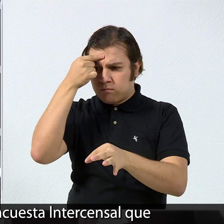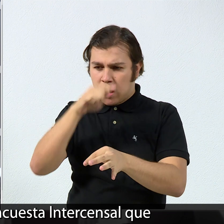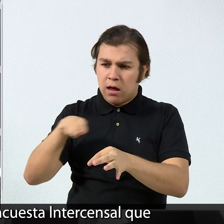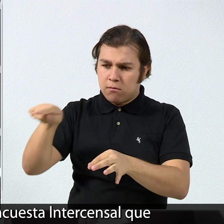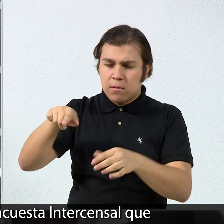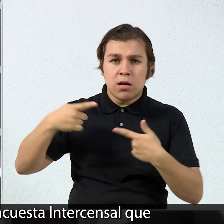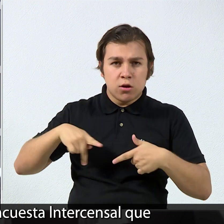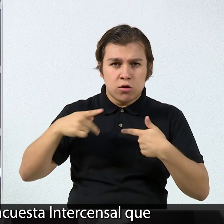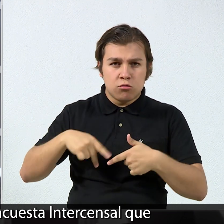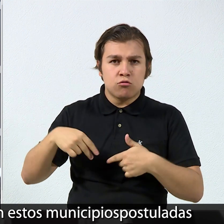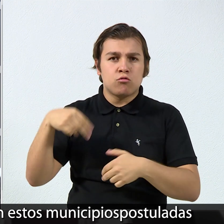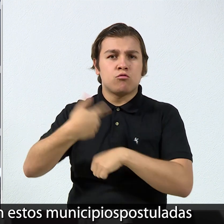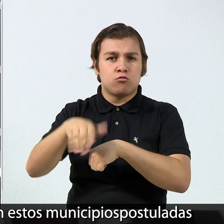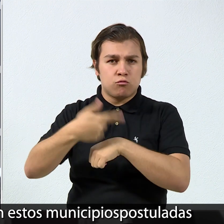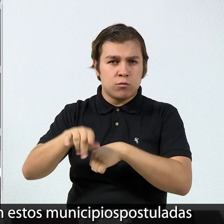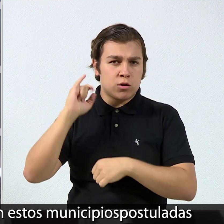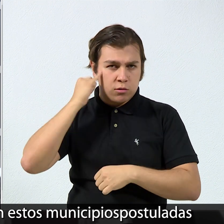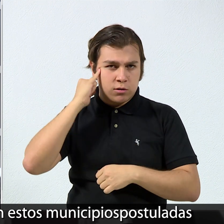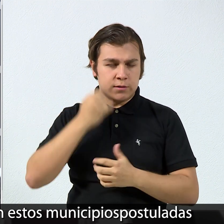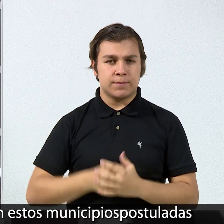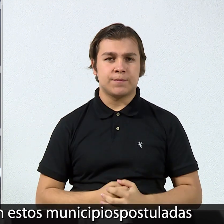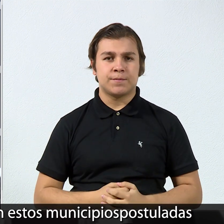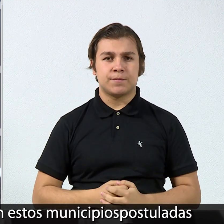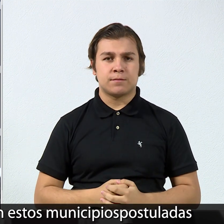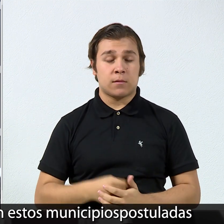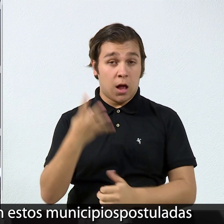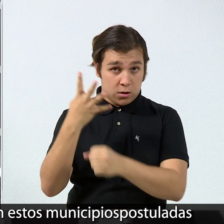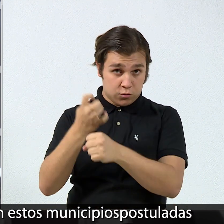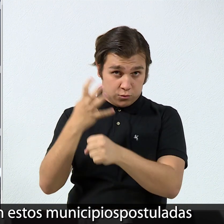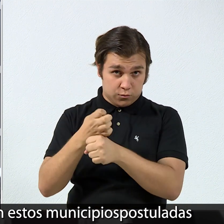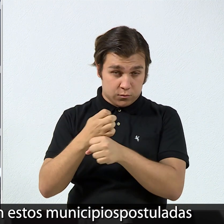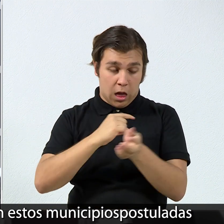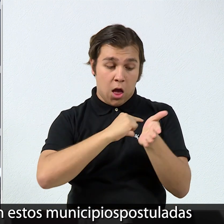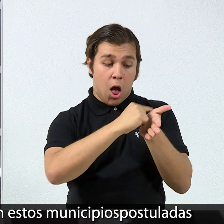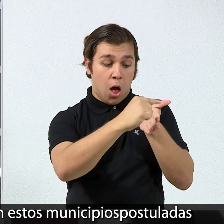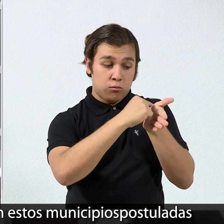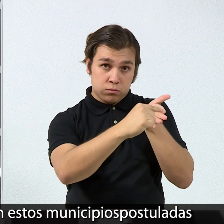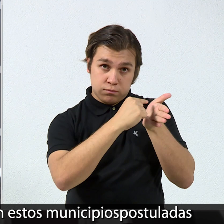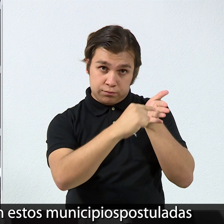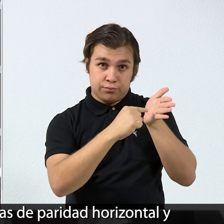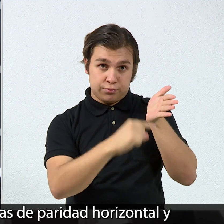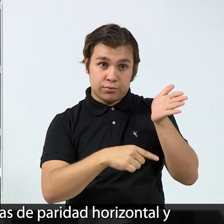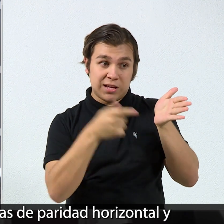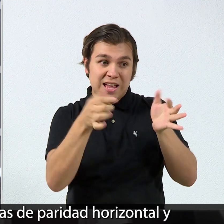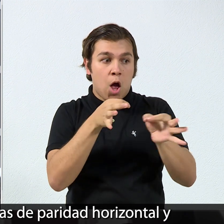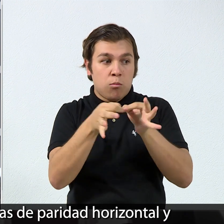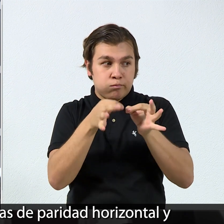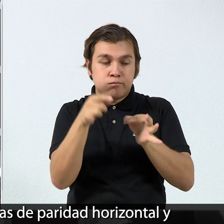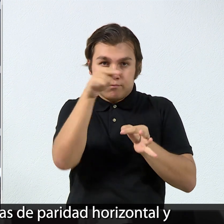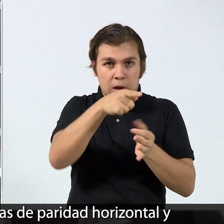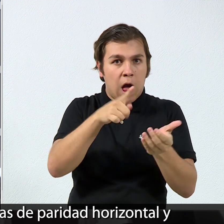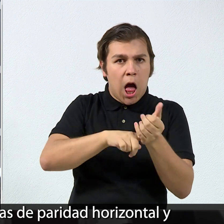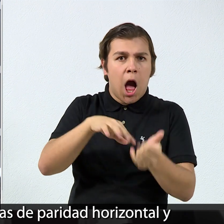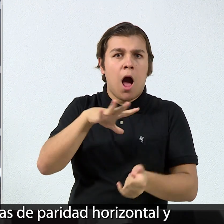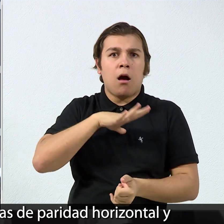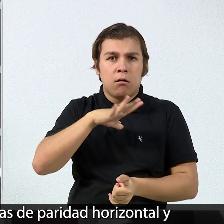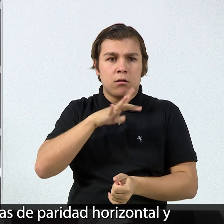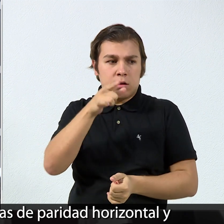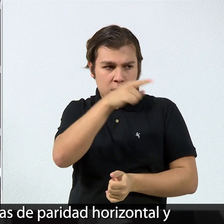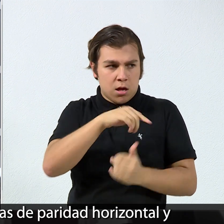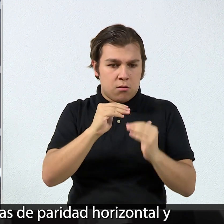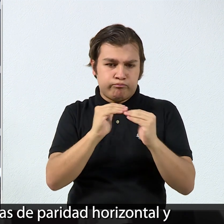que corresponda. Y cuarto, las planillas postuladas en estos municipios deberán observar las reglas de